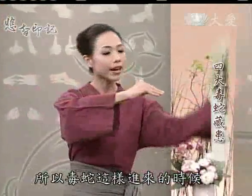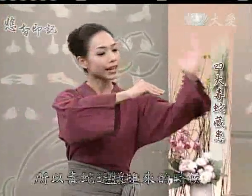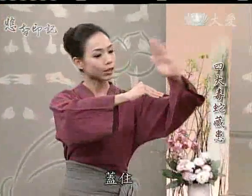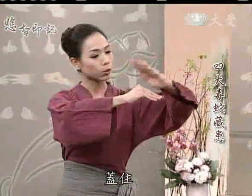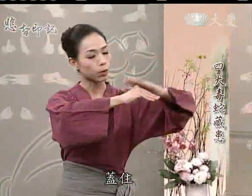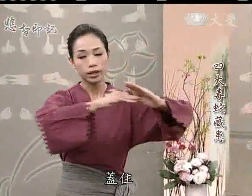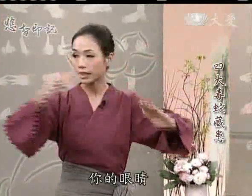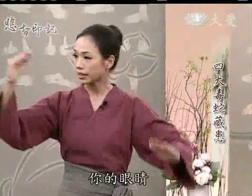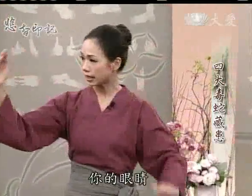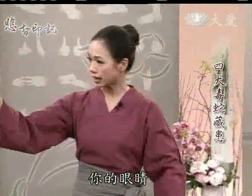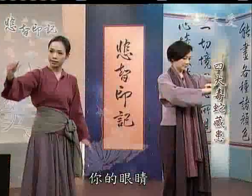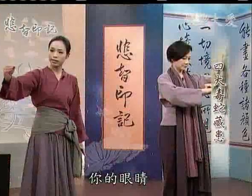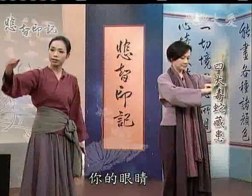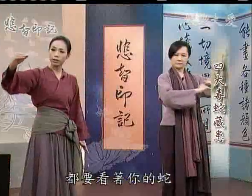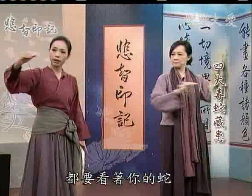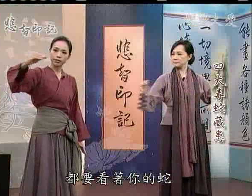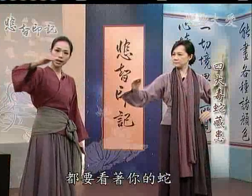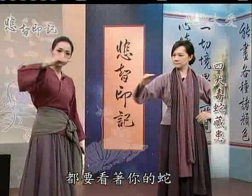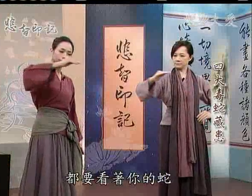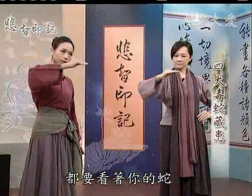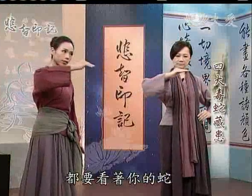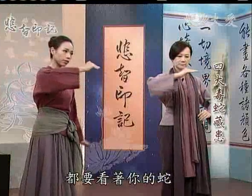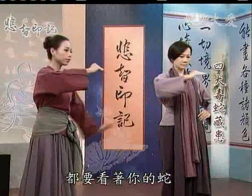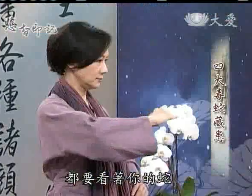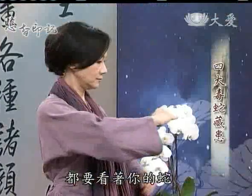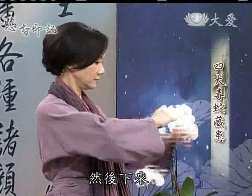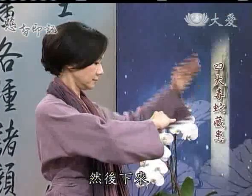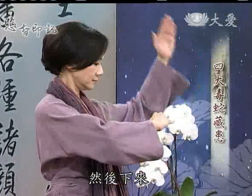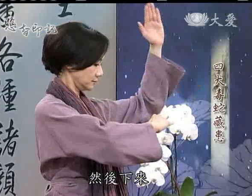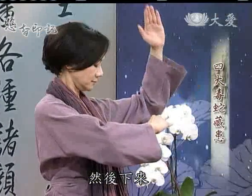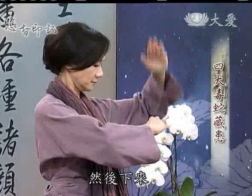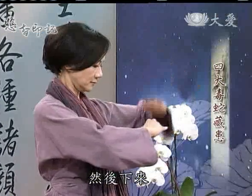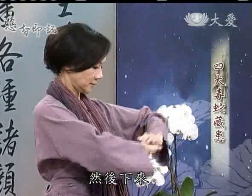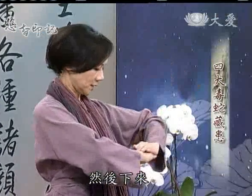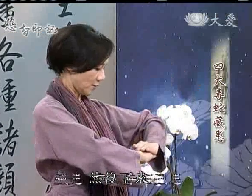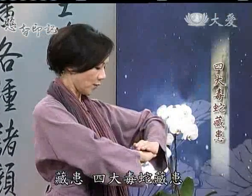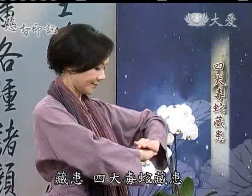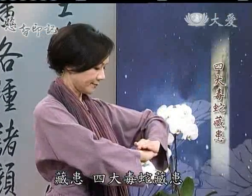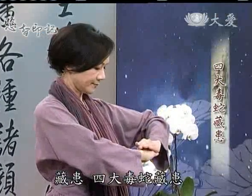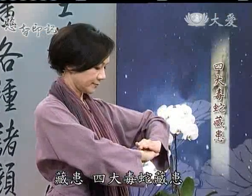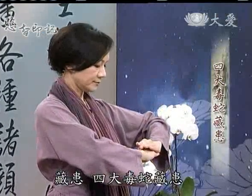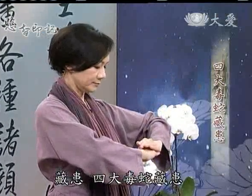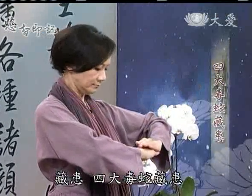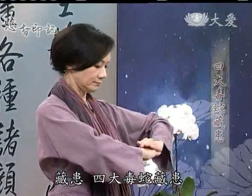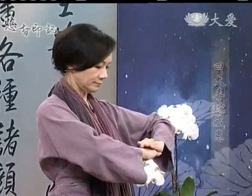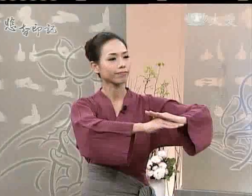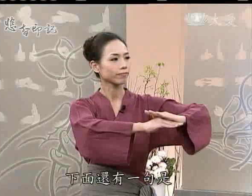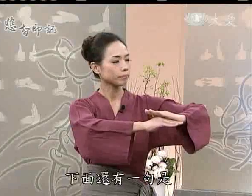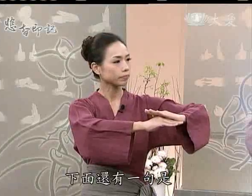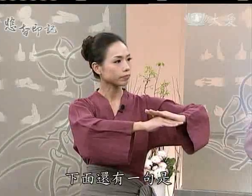盖住你的眼睛呢，都要看着你的蛇，然后下来， 对，四大毒蛇常换。 下面还有一句